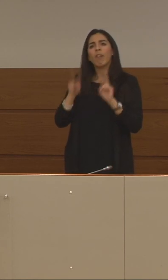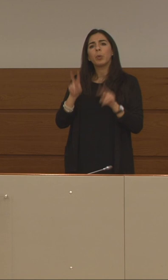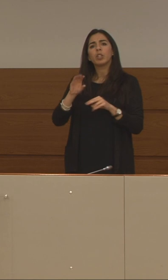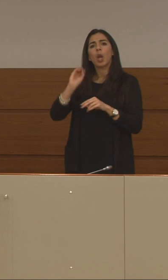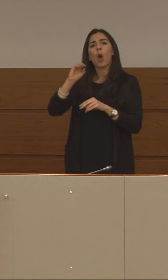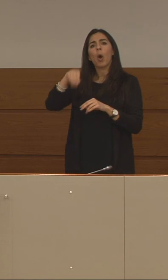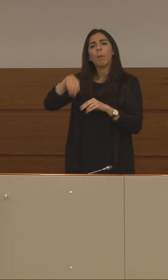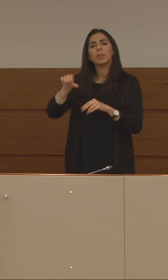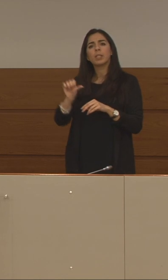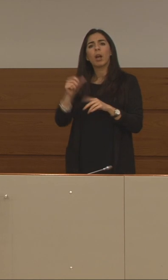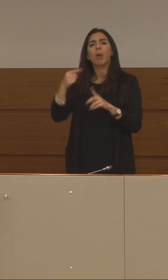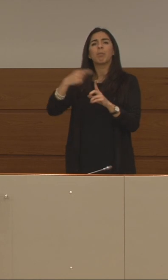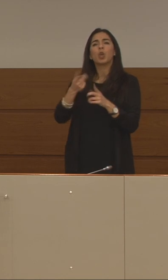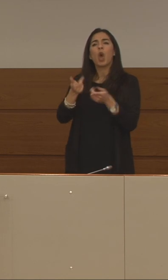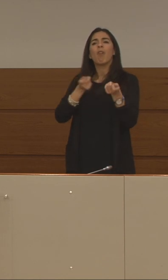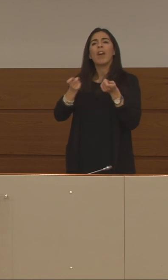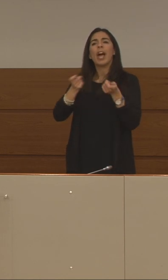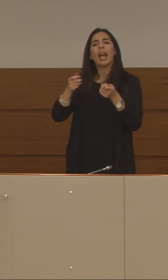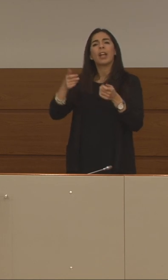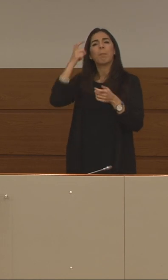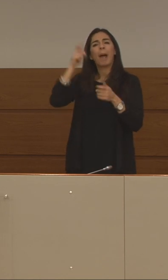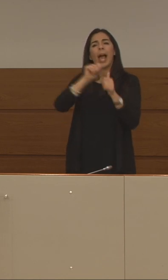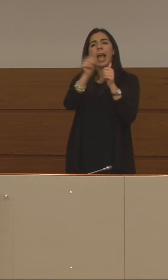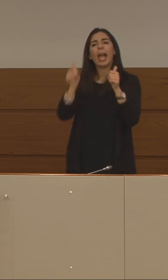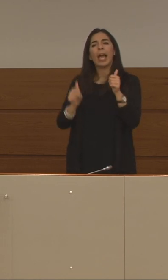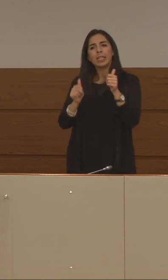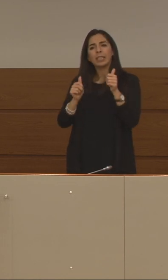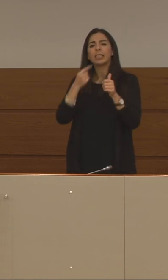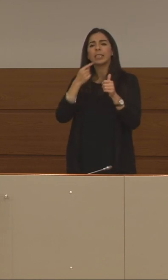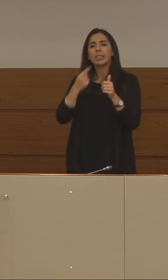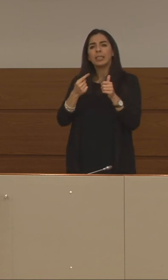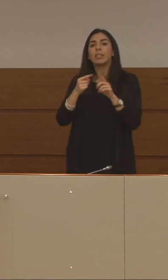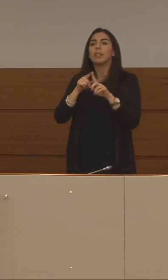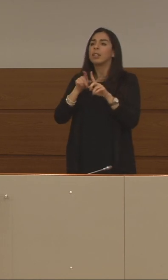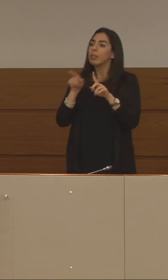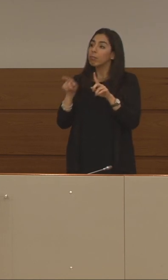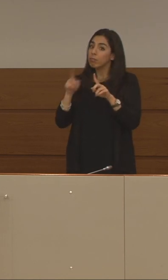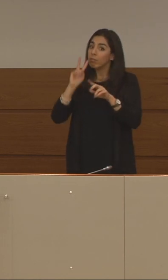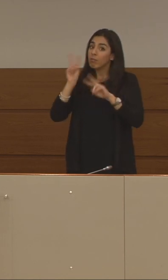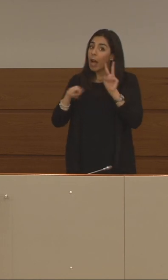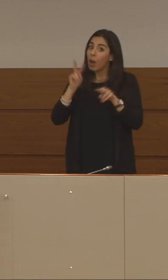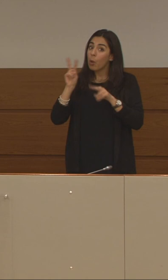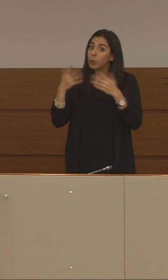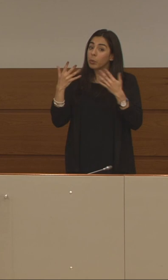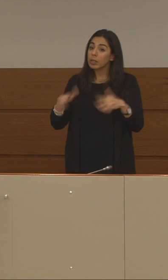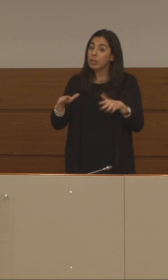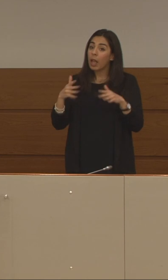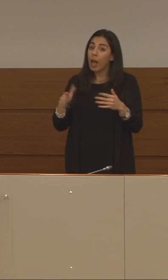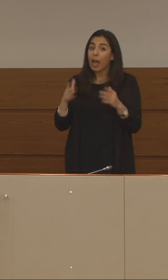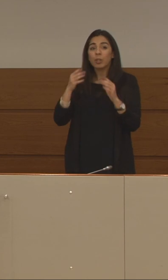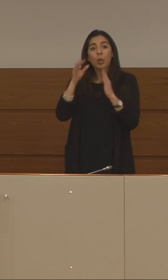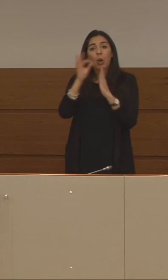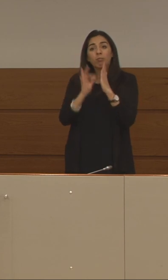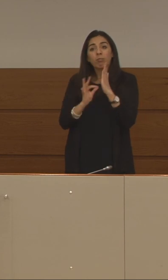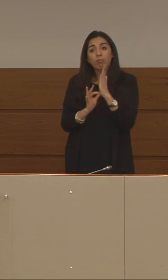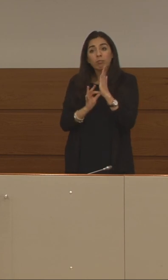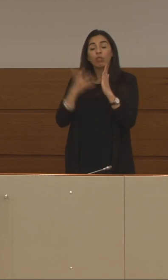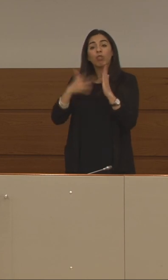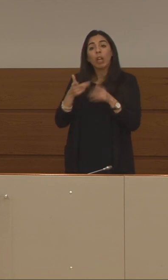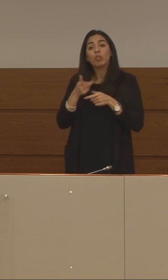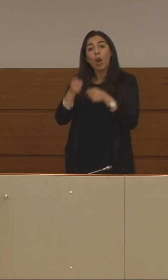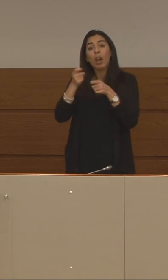richiesto i governatori il comitato scientifico ha valutato le misure che sono state sollecitate da fontana e da cirio